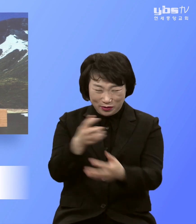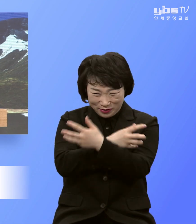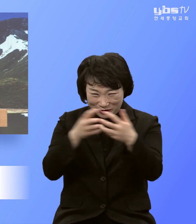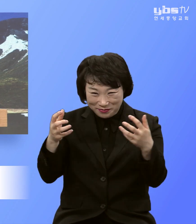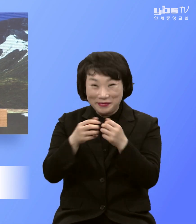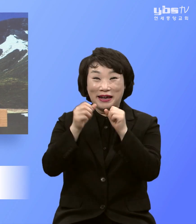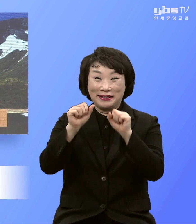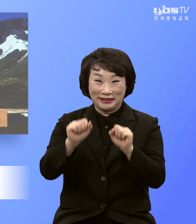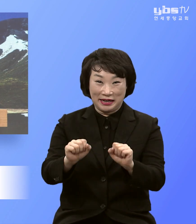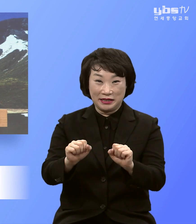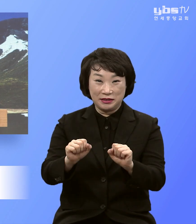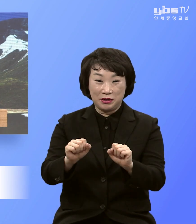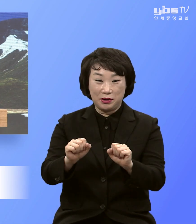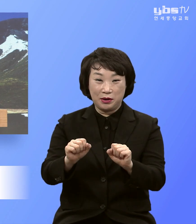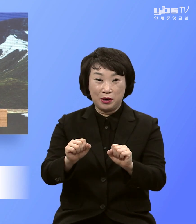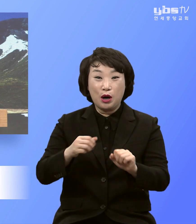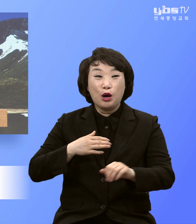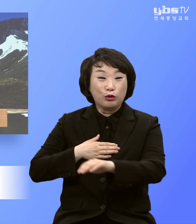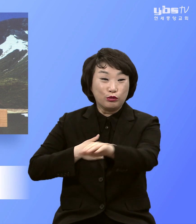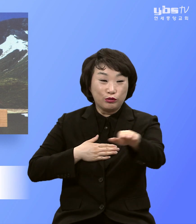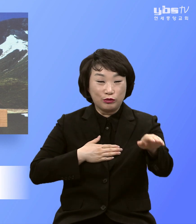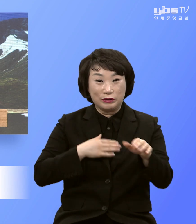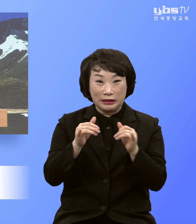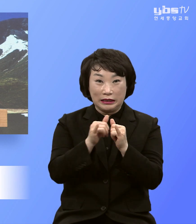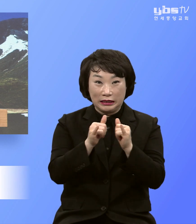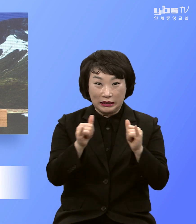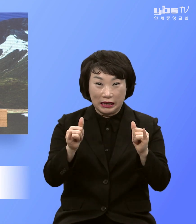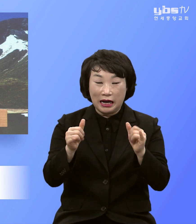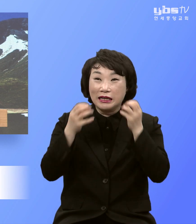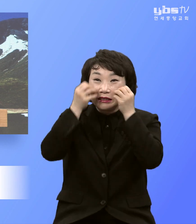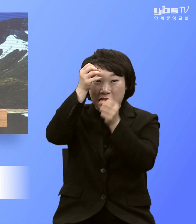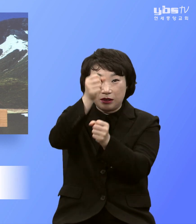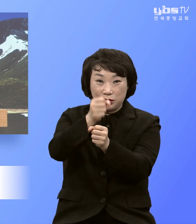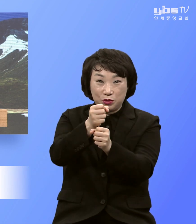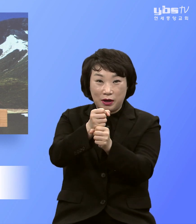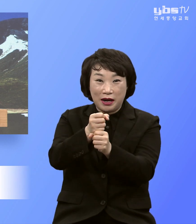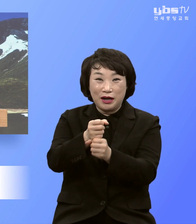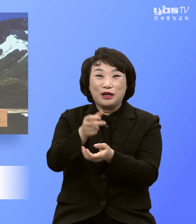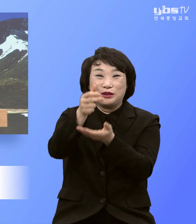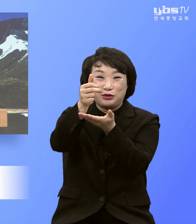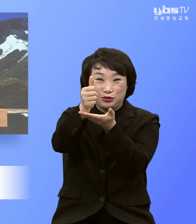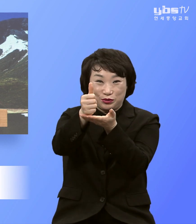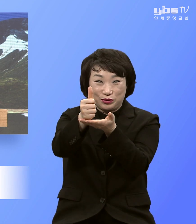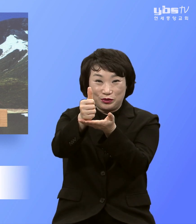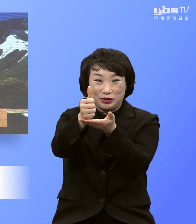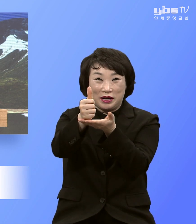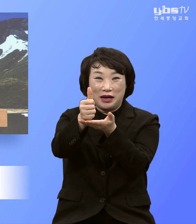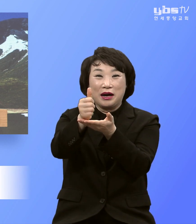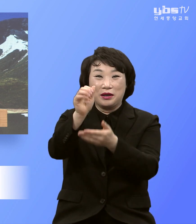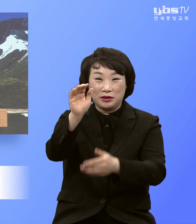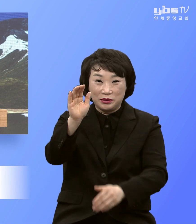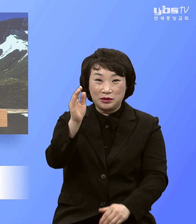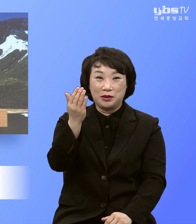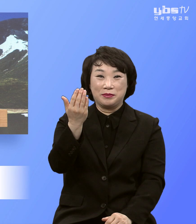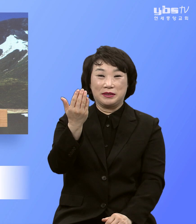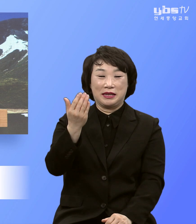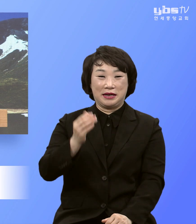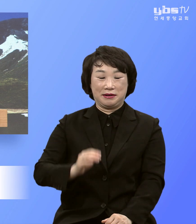충만하시고 우리 인간을 창조하신 주물주요